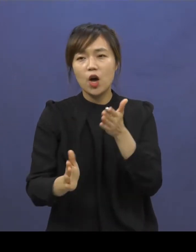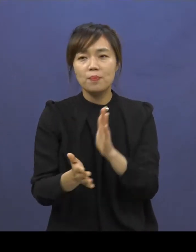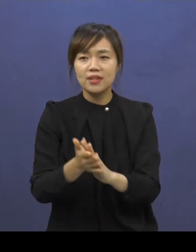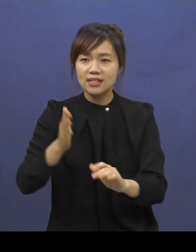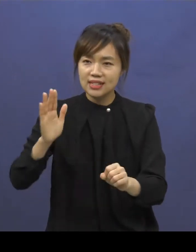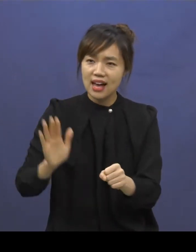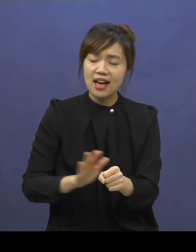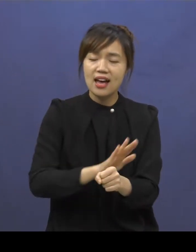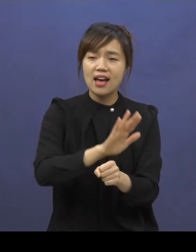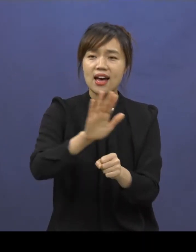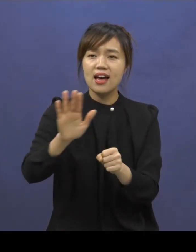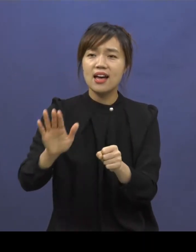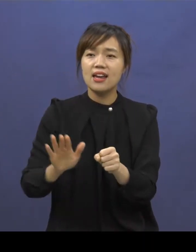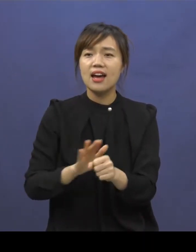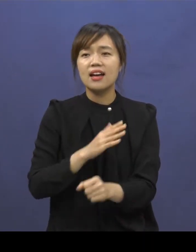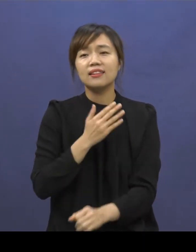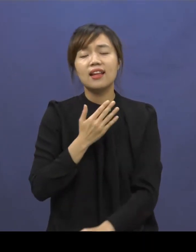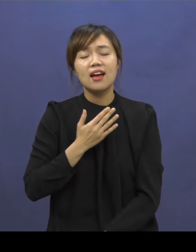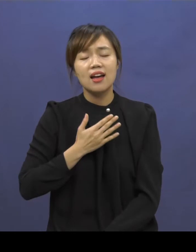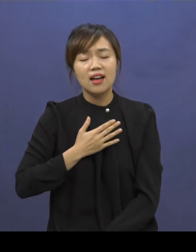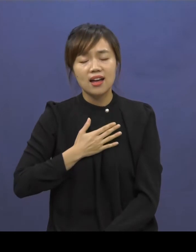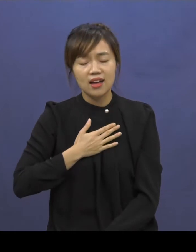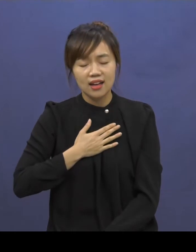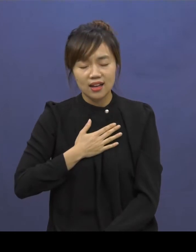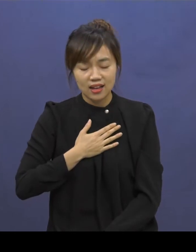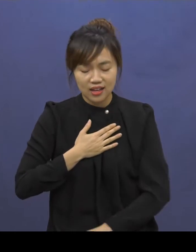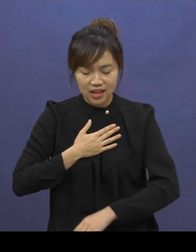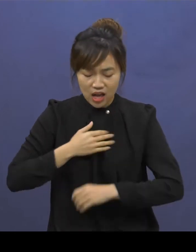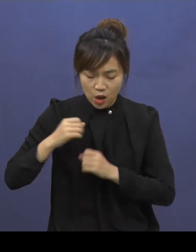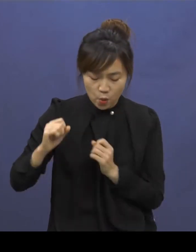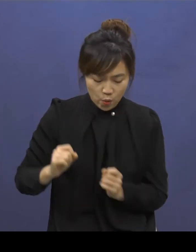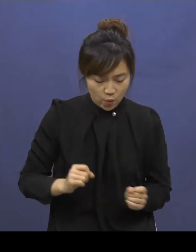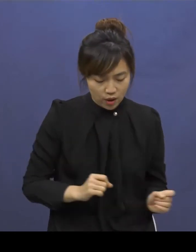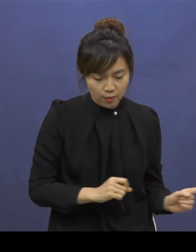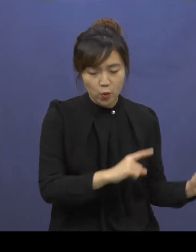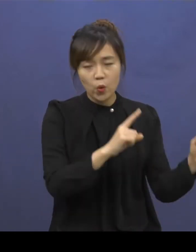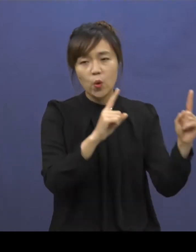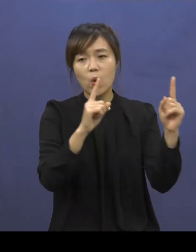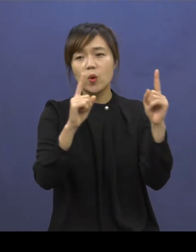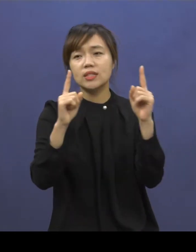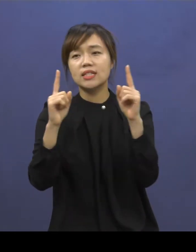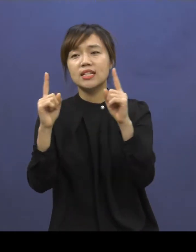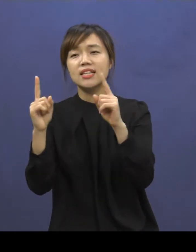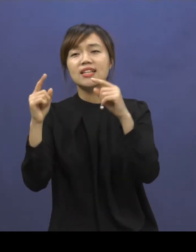끝없는 사랑 날